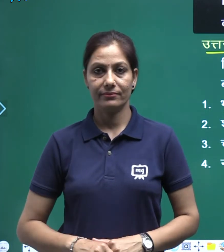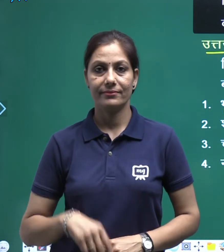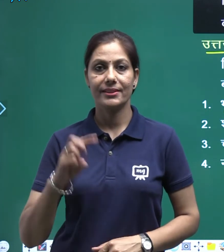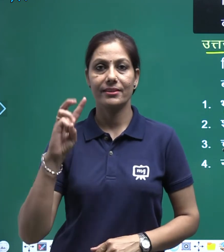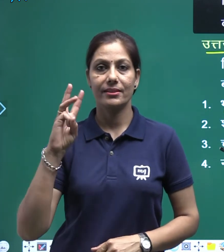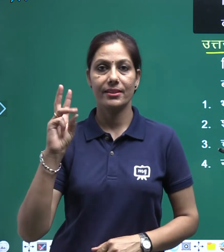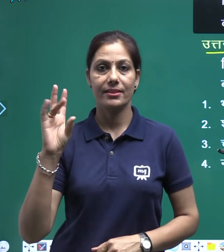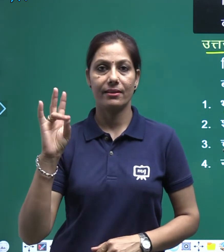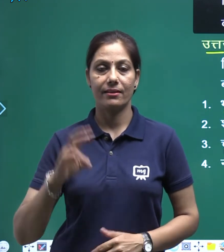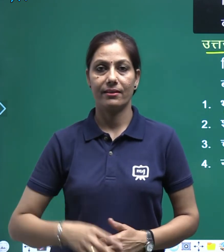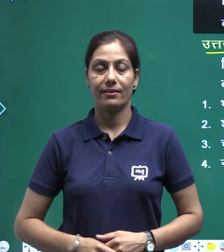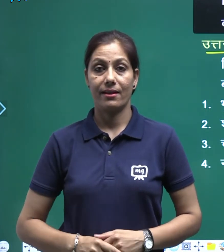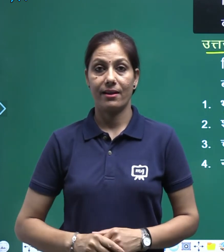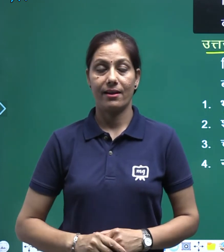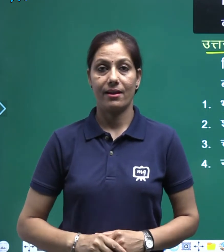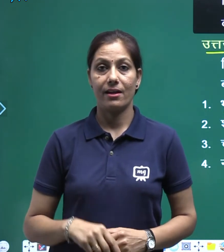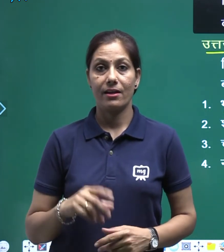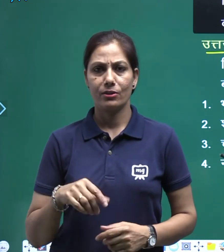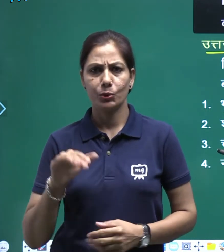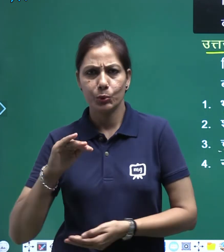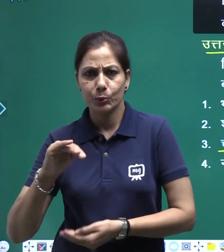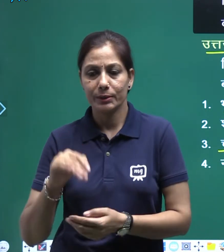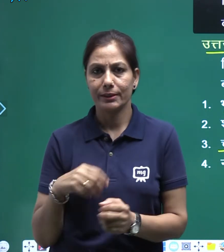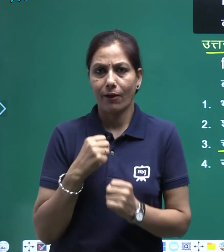तीसरा चंचल,